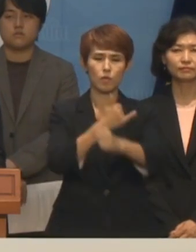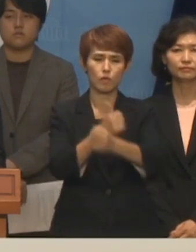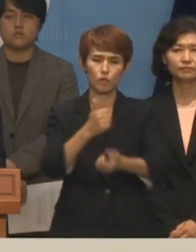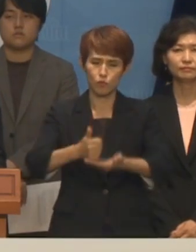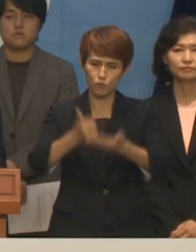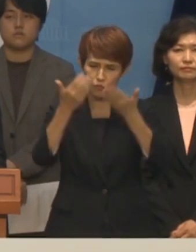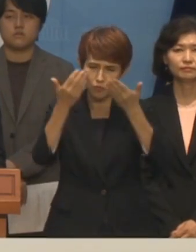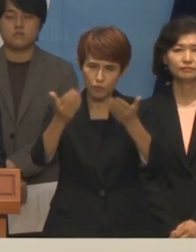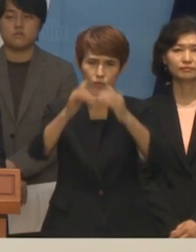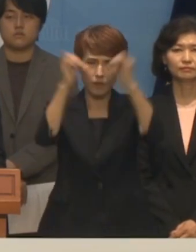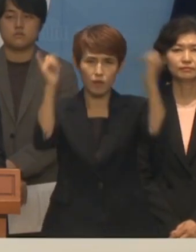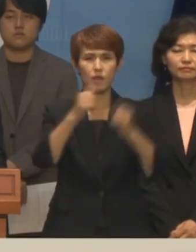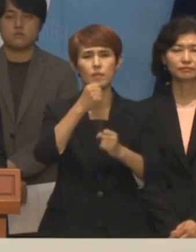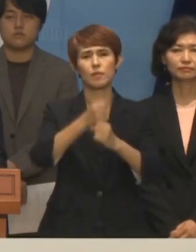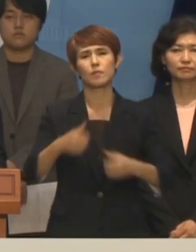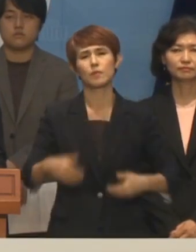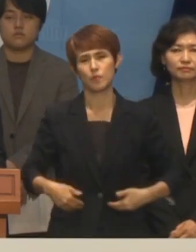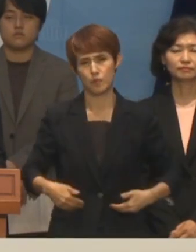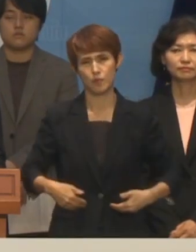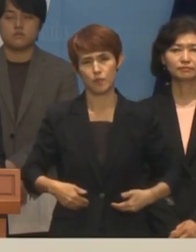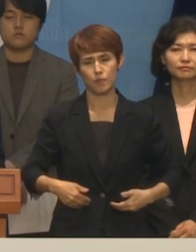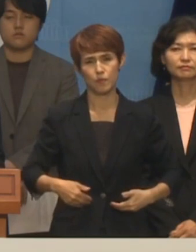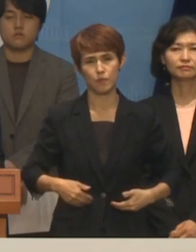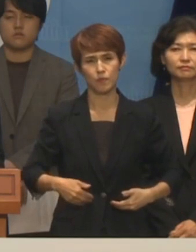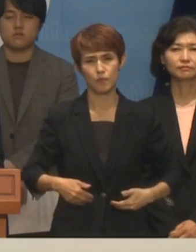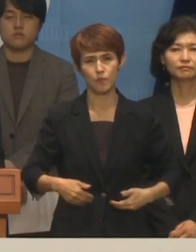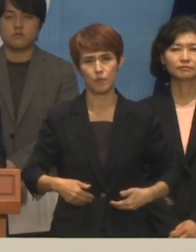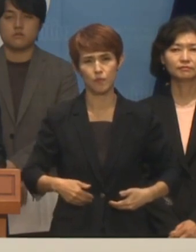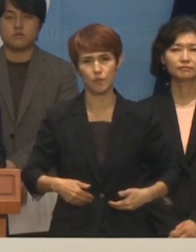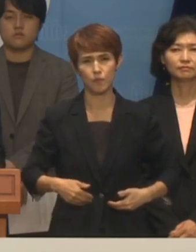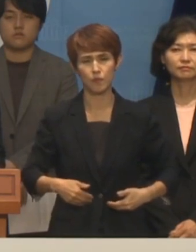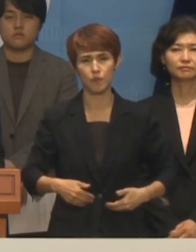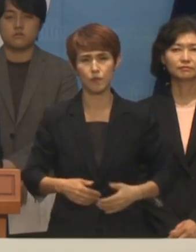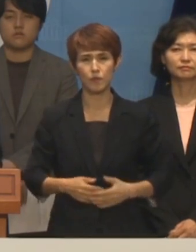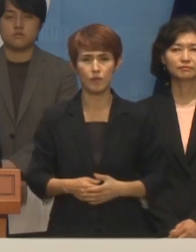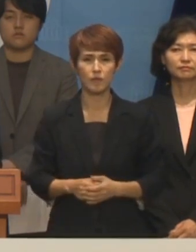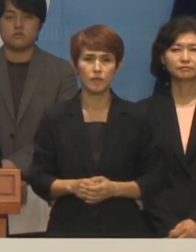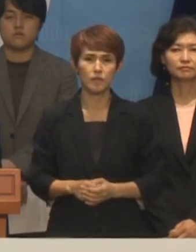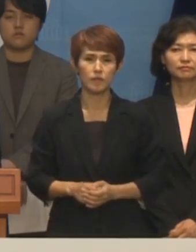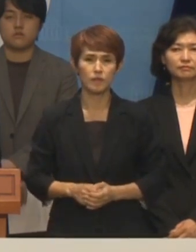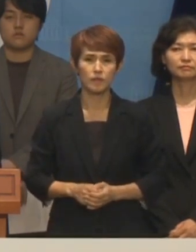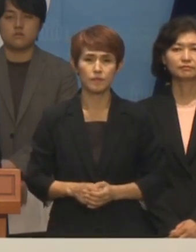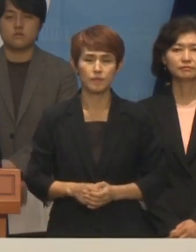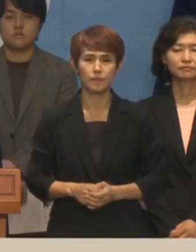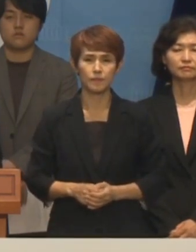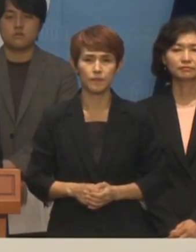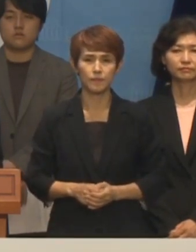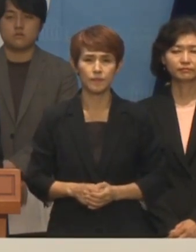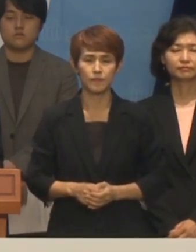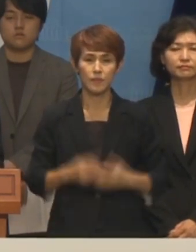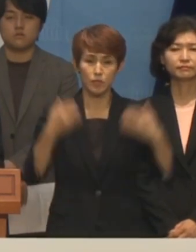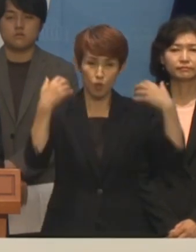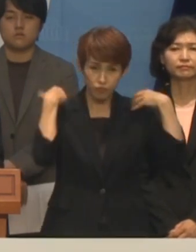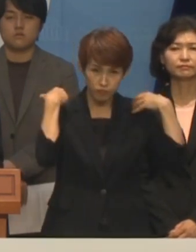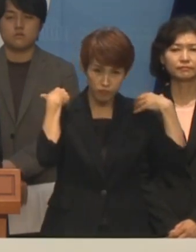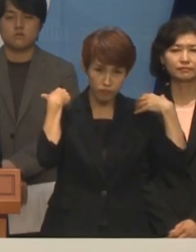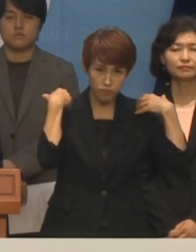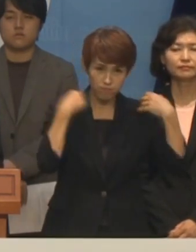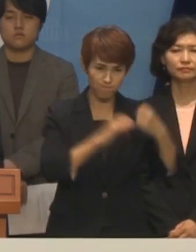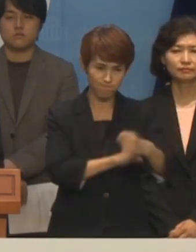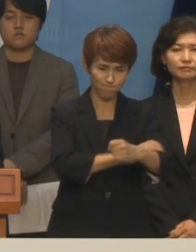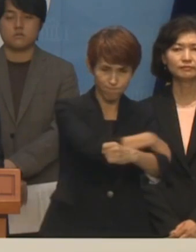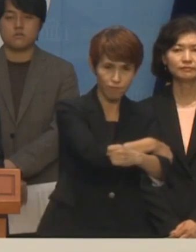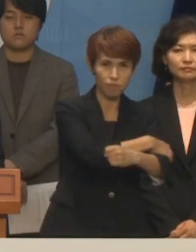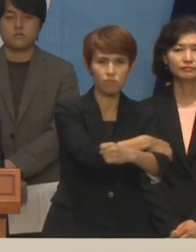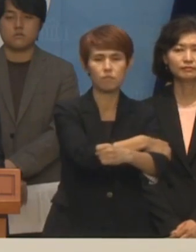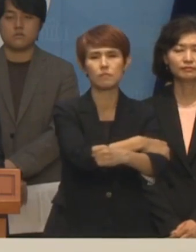존중하는 사회로 나아가야 할 우리의 자랑스러운 나라가 행정부 권력 때문에 급격하고 노골적으로 그